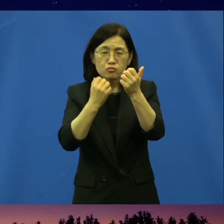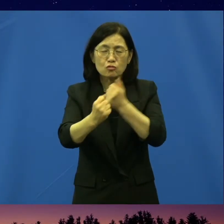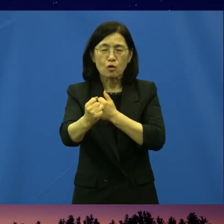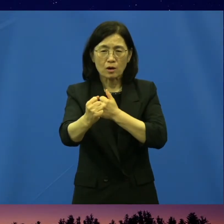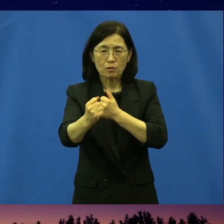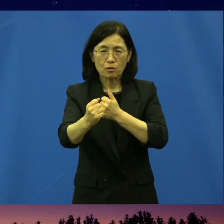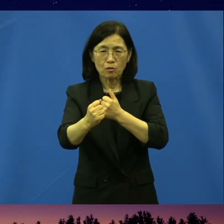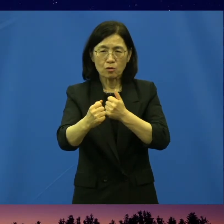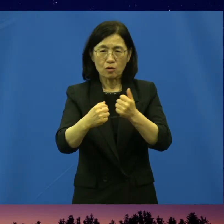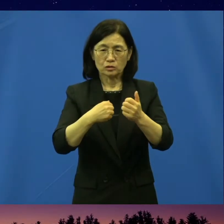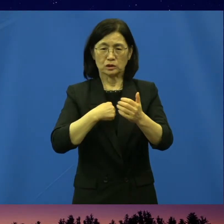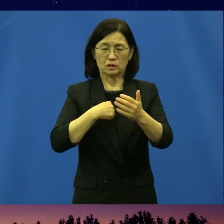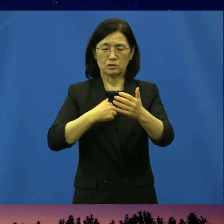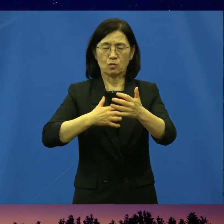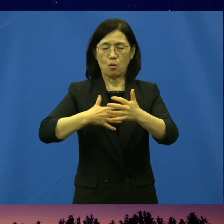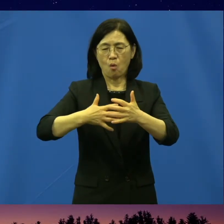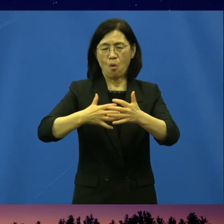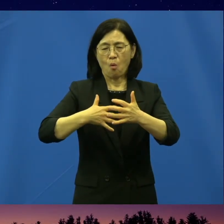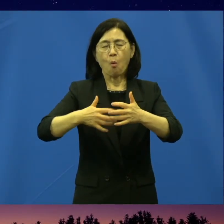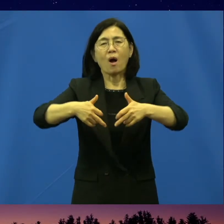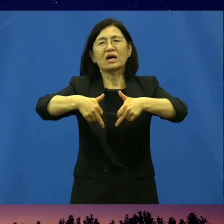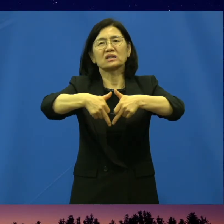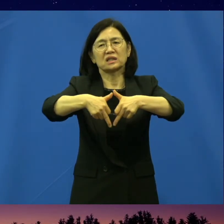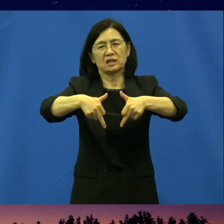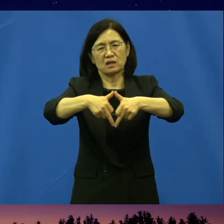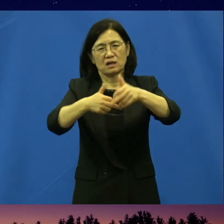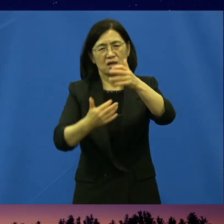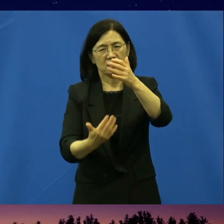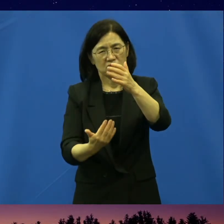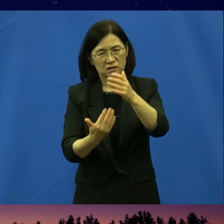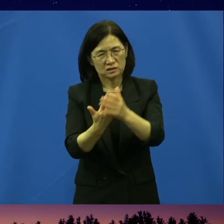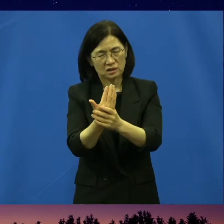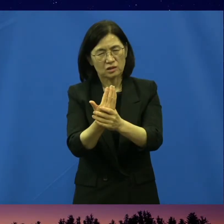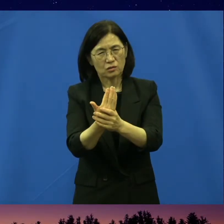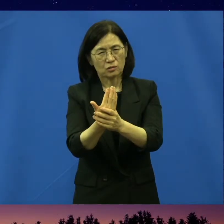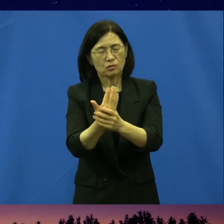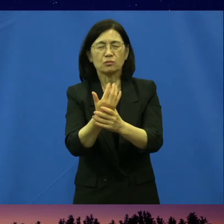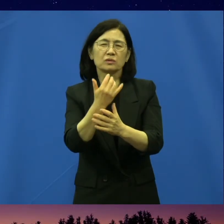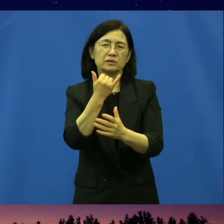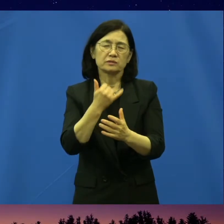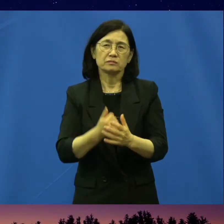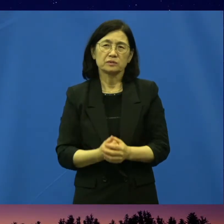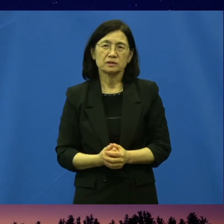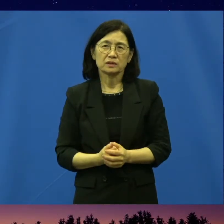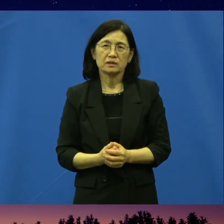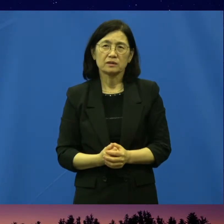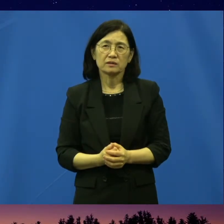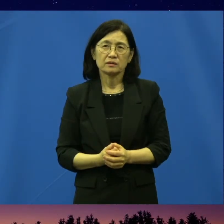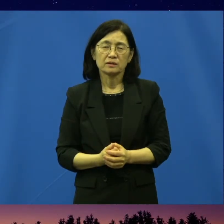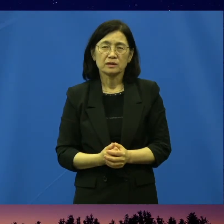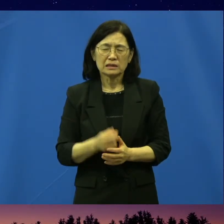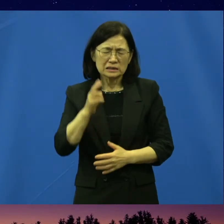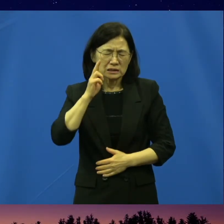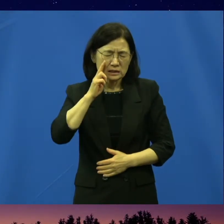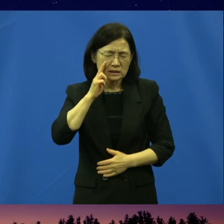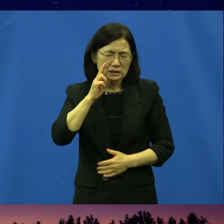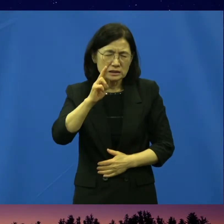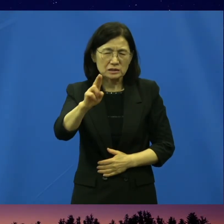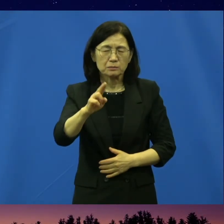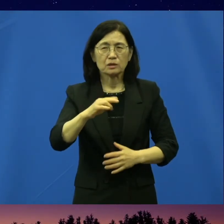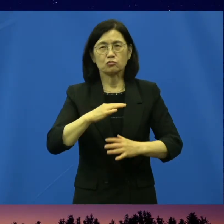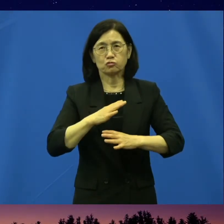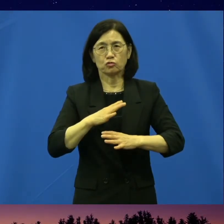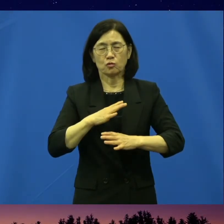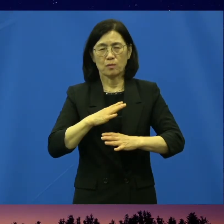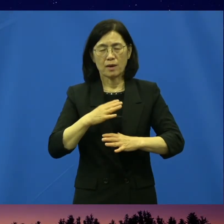본인은 공황장애를 앓는 거예요. 네, 두려움이에요. 그것도. 그죠? 극도의 두려움. 내